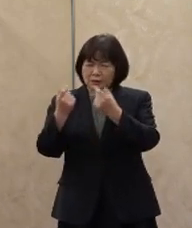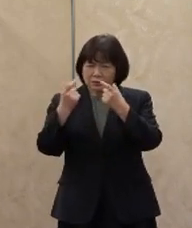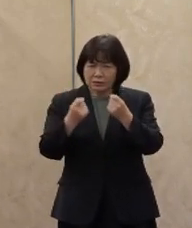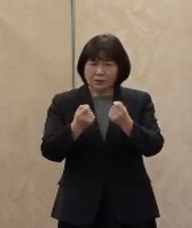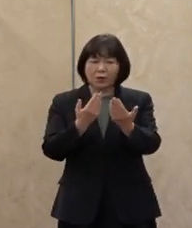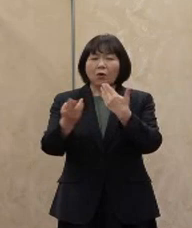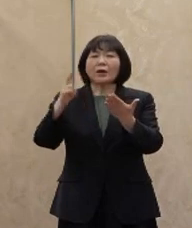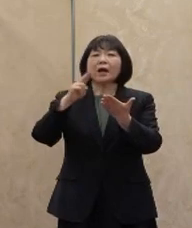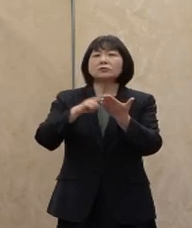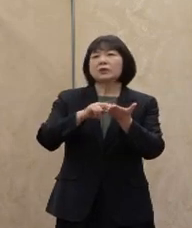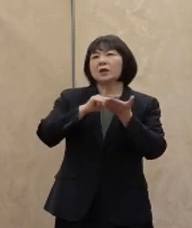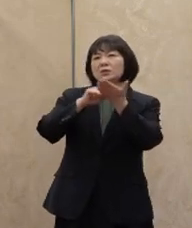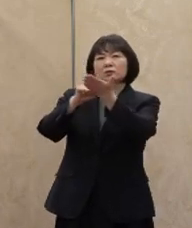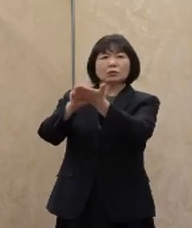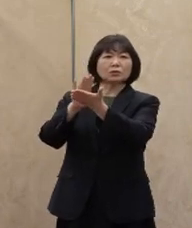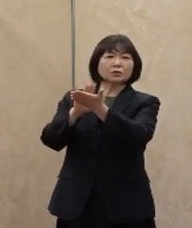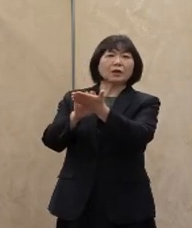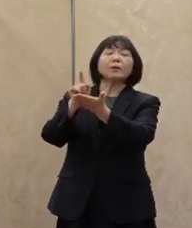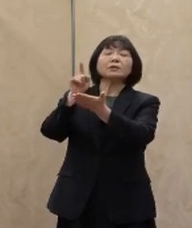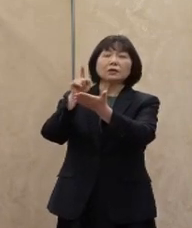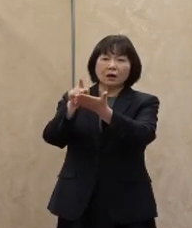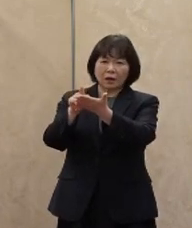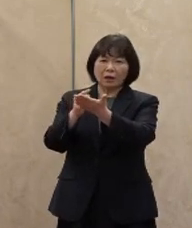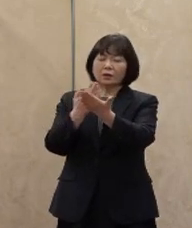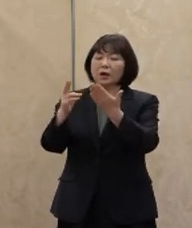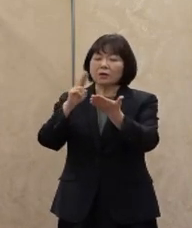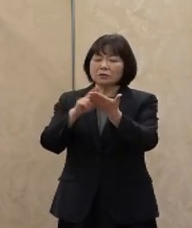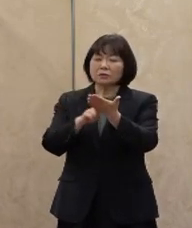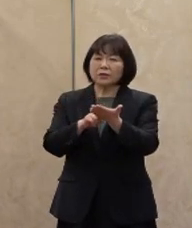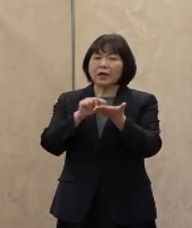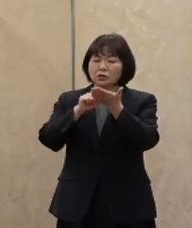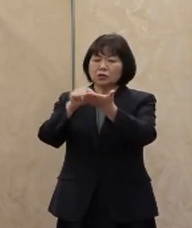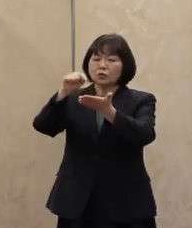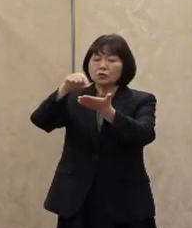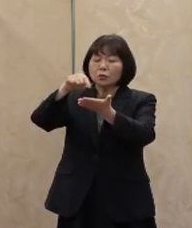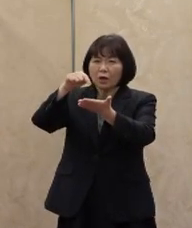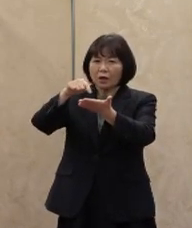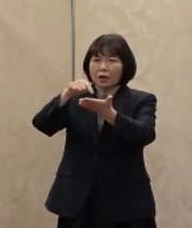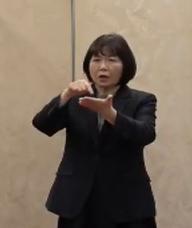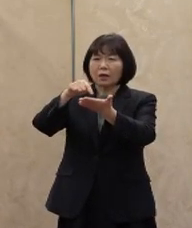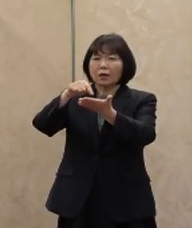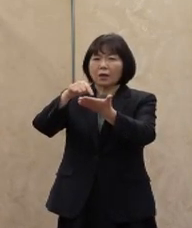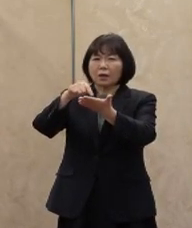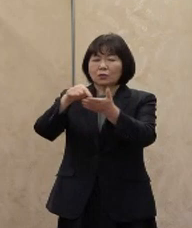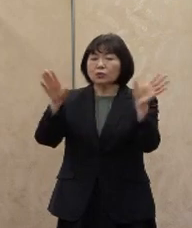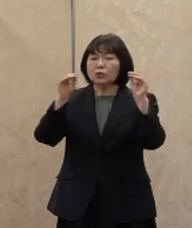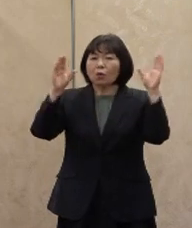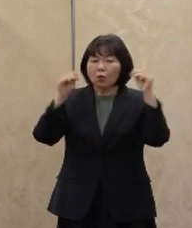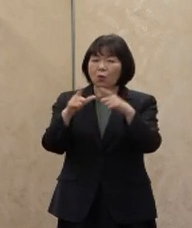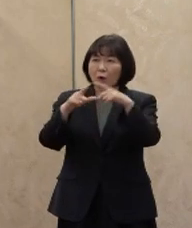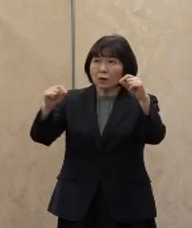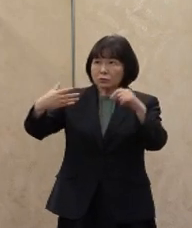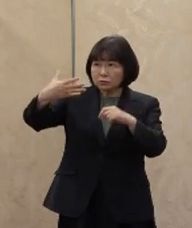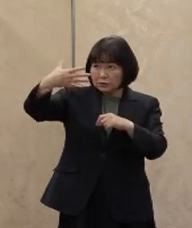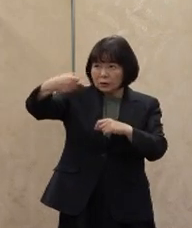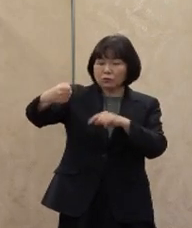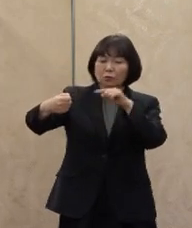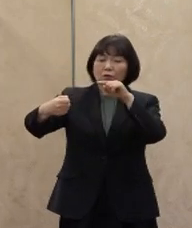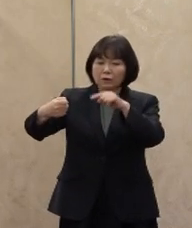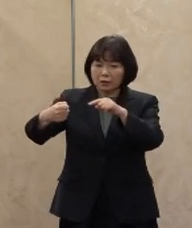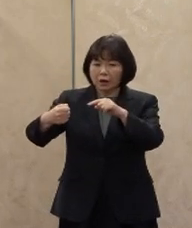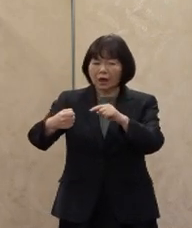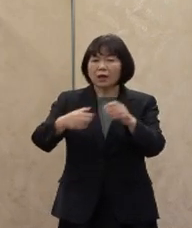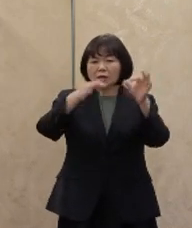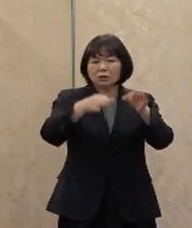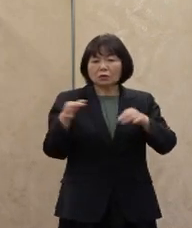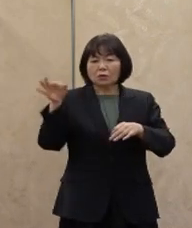確定申告みんなしてるわけなので、それぞれのこの確定申告におけるあの情報なんかも使えば、あの振り込み